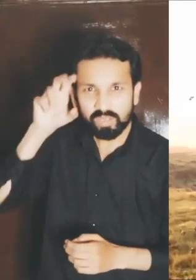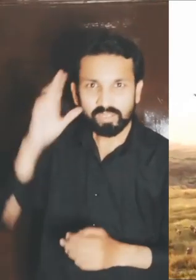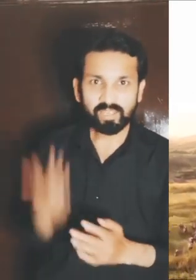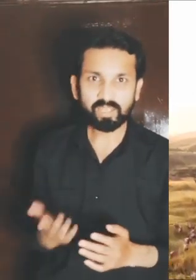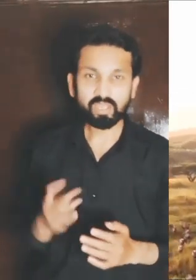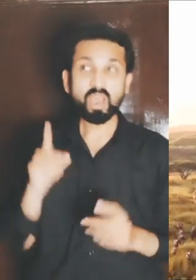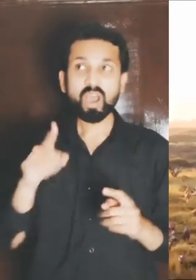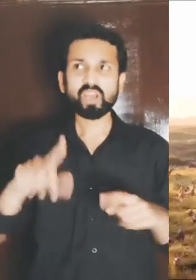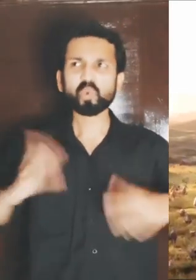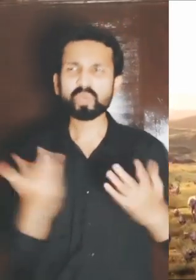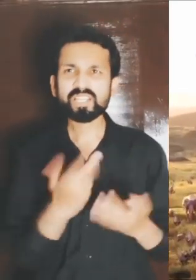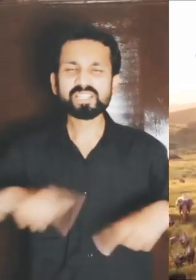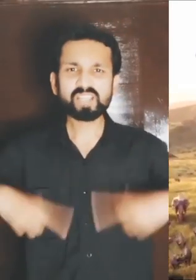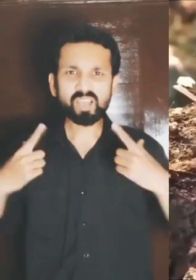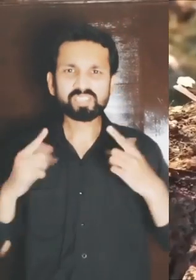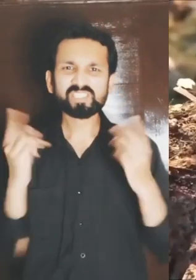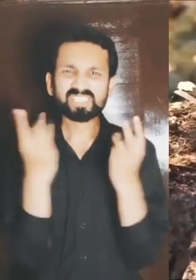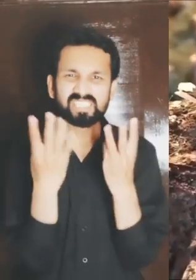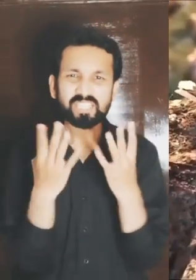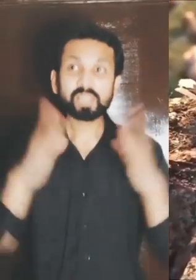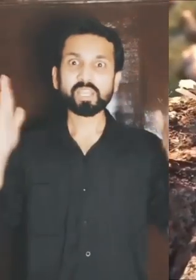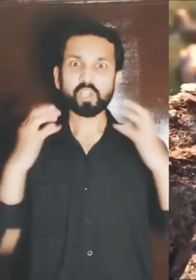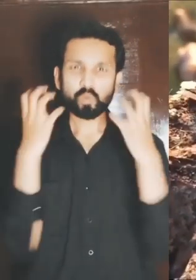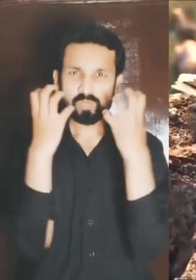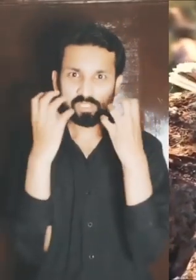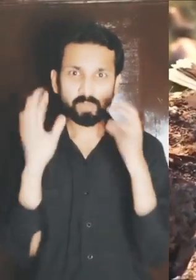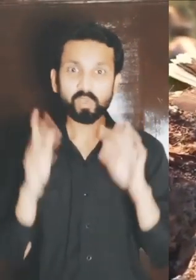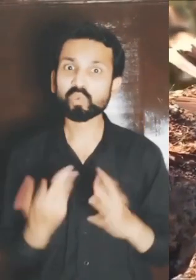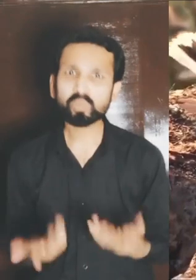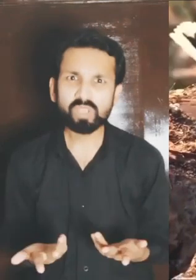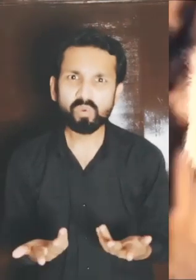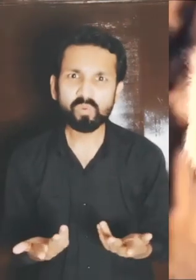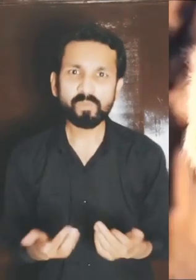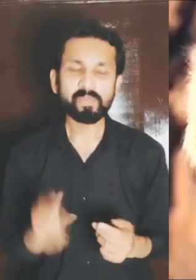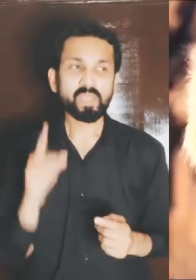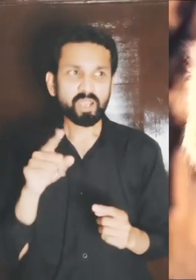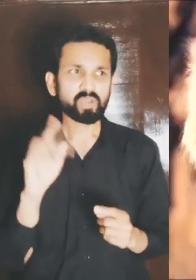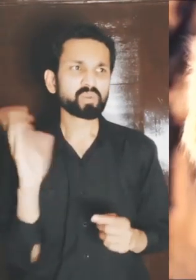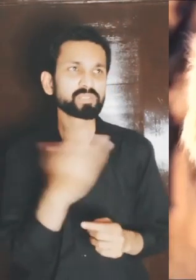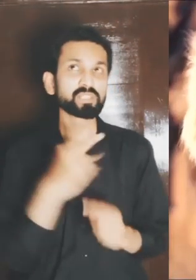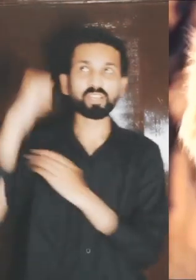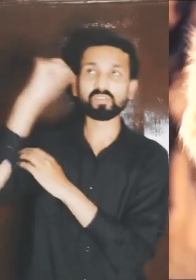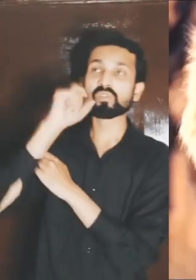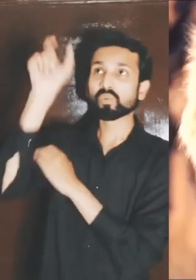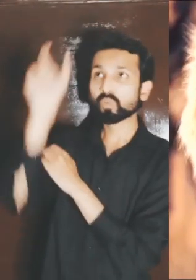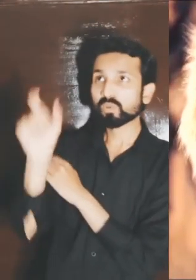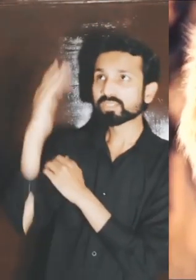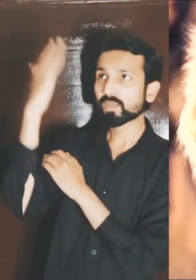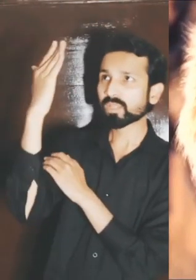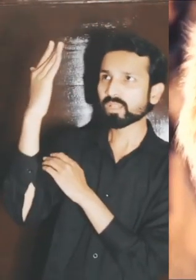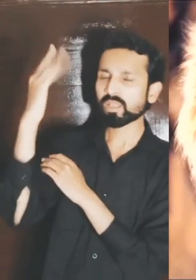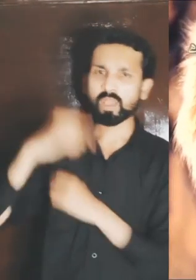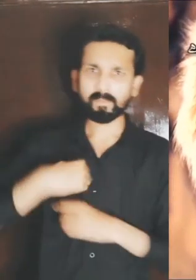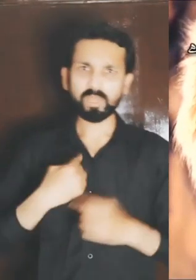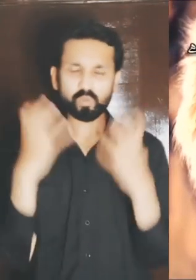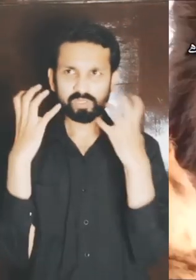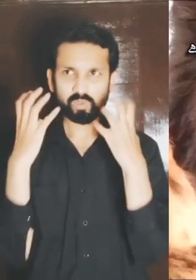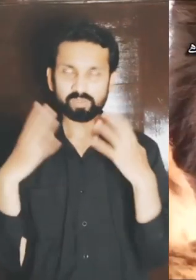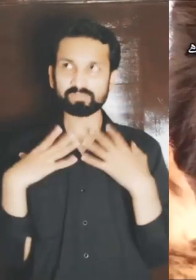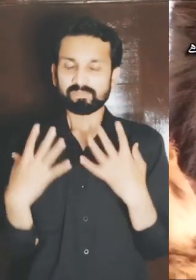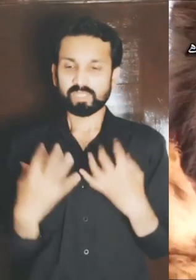कभी गौर करें, अगर कोई इंसान चाहे कितने ही गुस्से में क्यों ना हो, वो अपने से ताकतवर के सामने